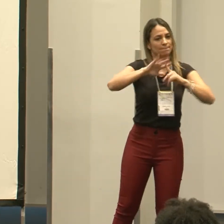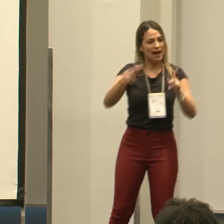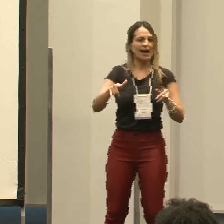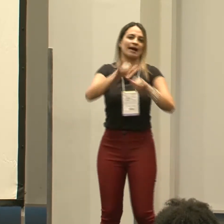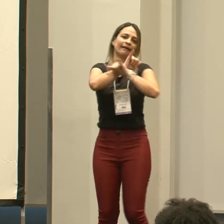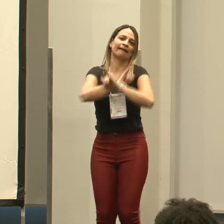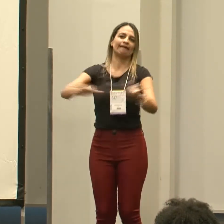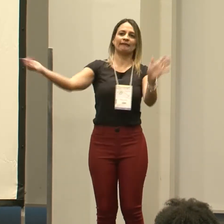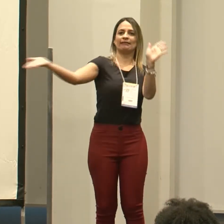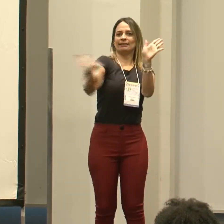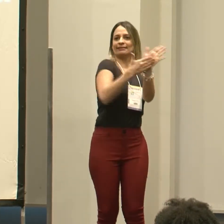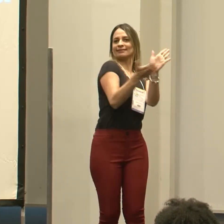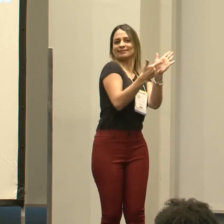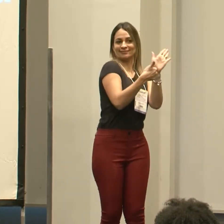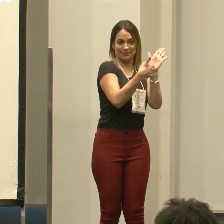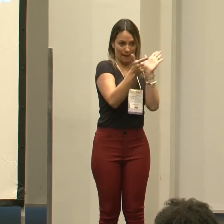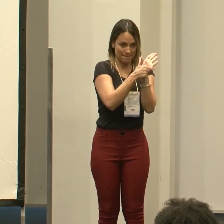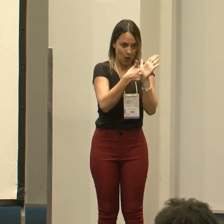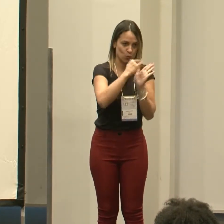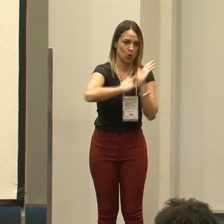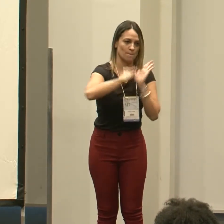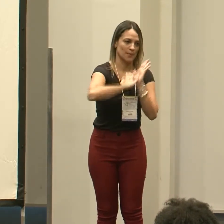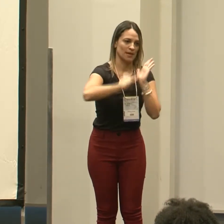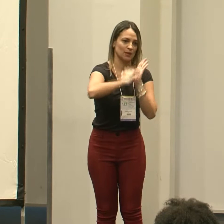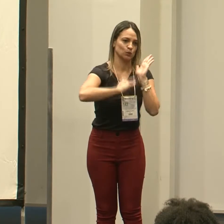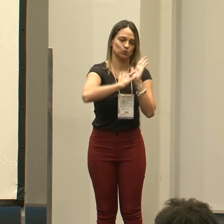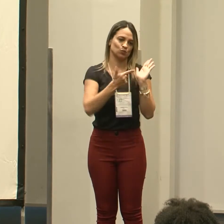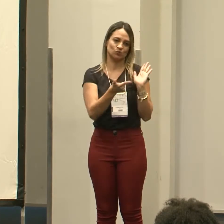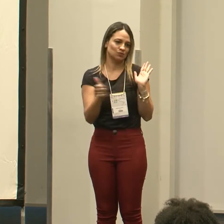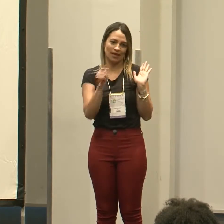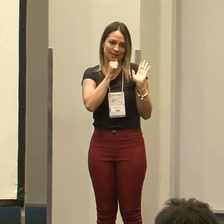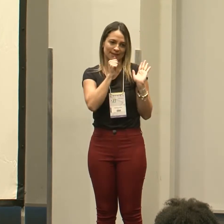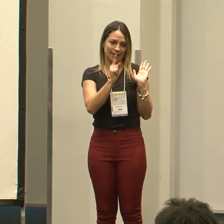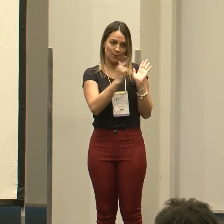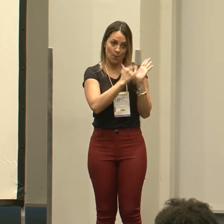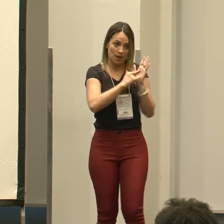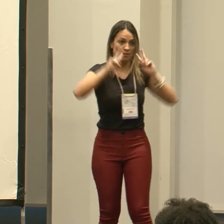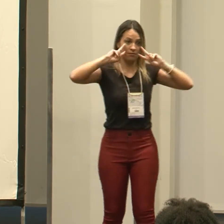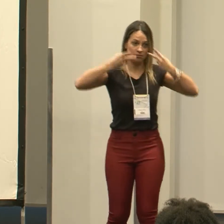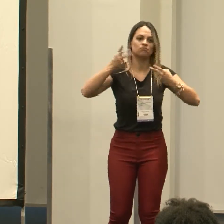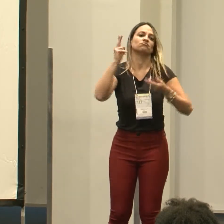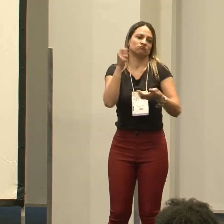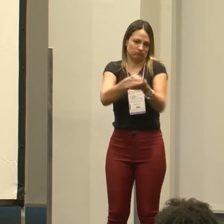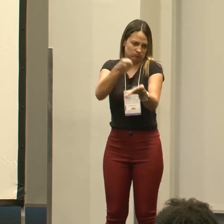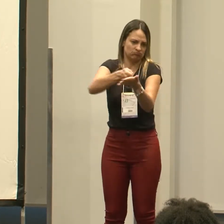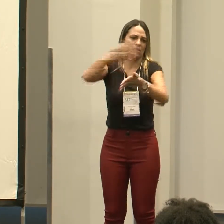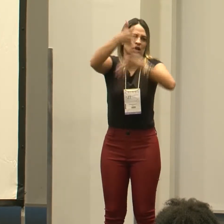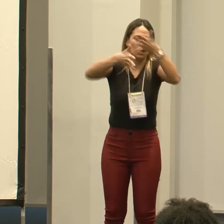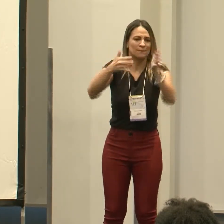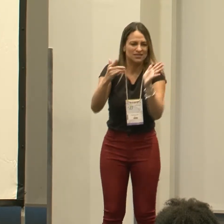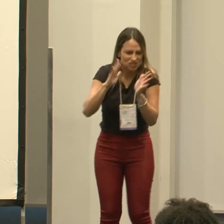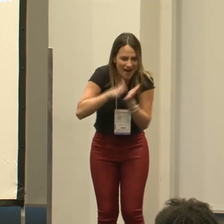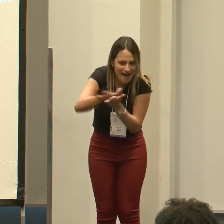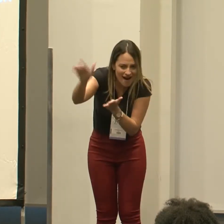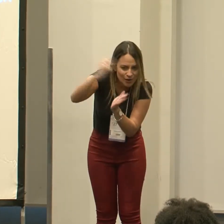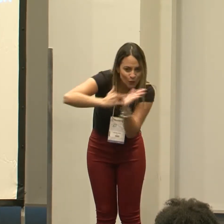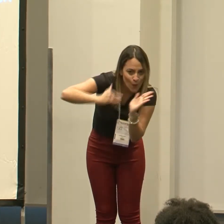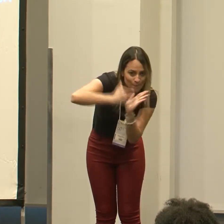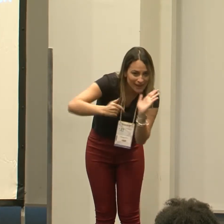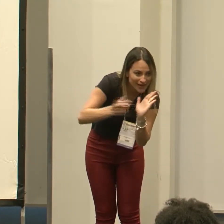Libras é reconhecida como língua oficial, mas o documento não fala sobre ser uma